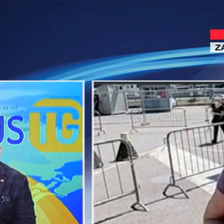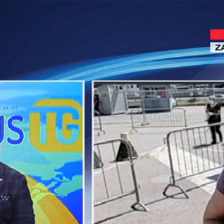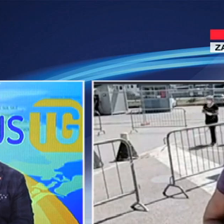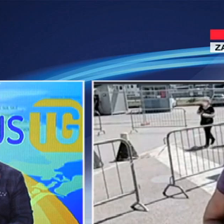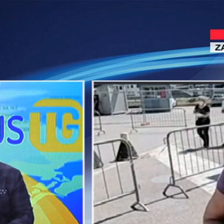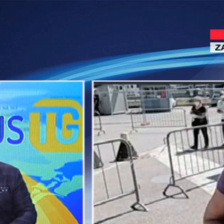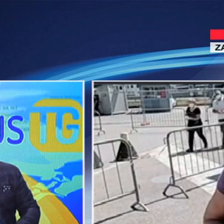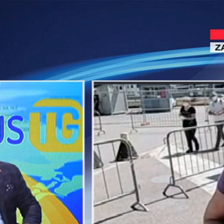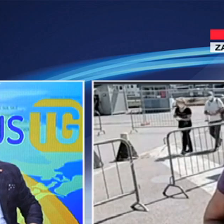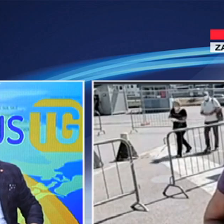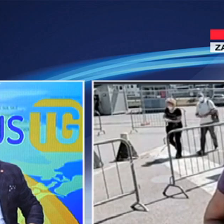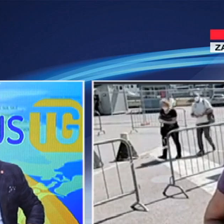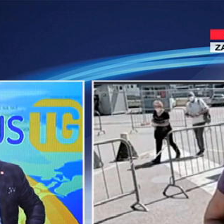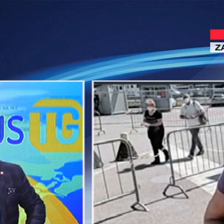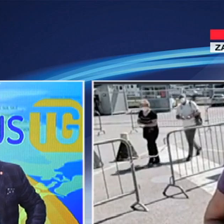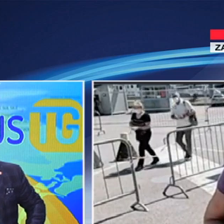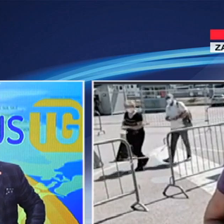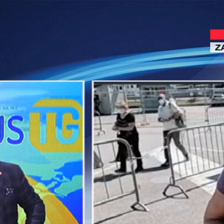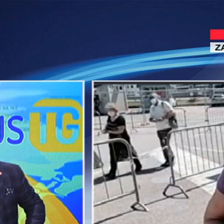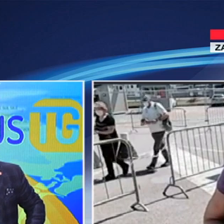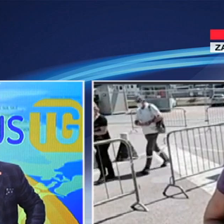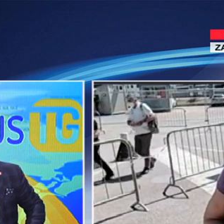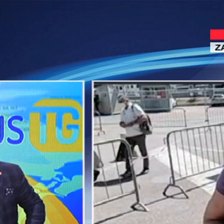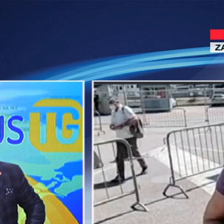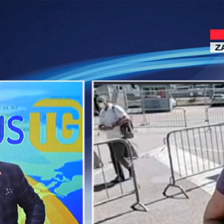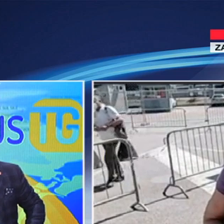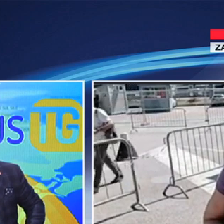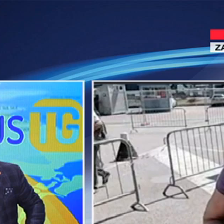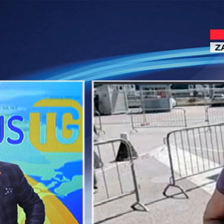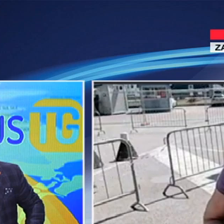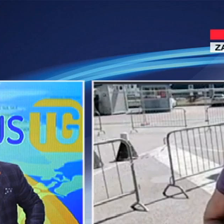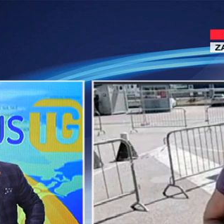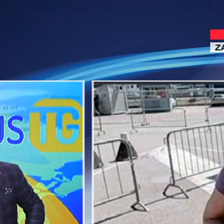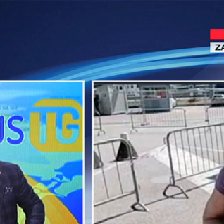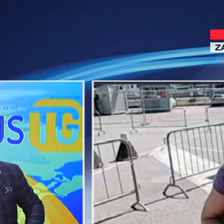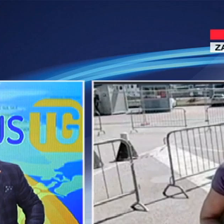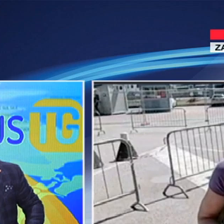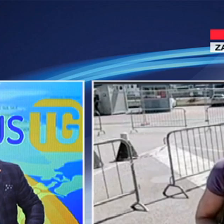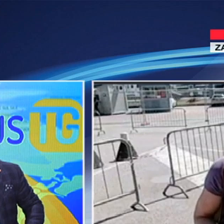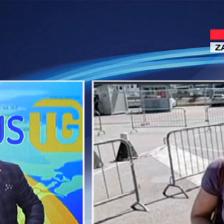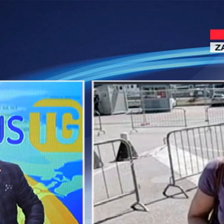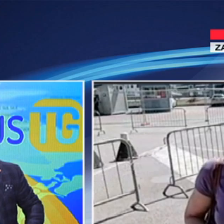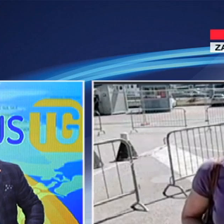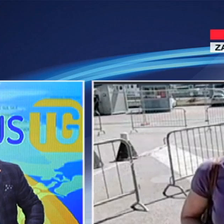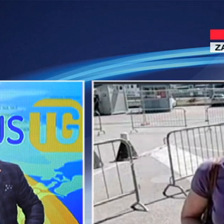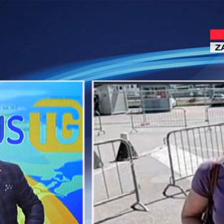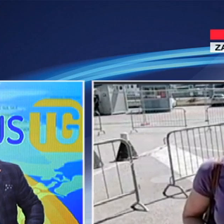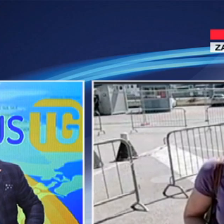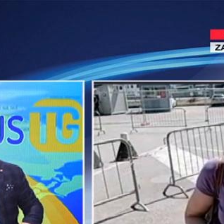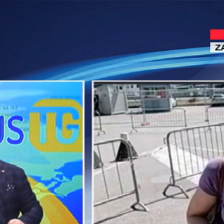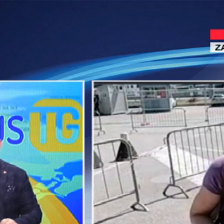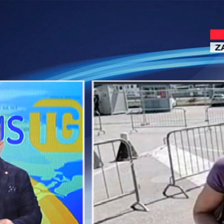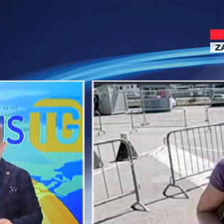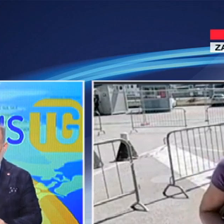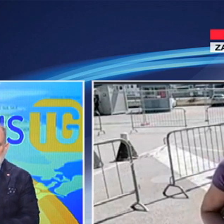una notevole bordata di vaccinazioni perché sappiamo che i dati sono molto interessanti. Buongiorno Gabriella. Sì, buongiorno